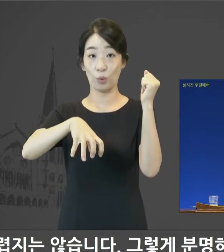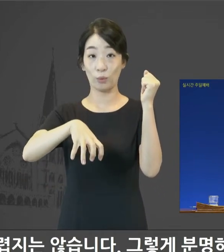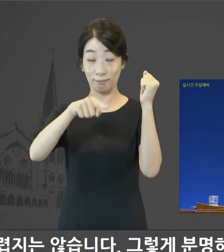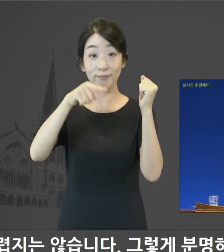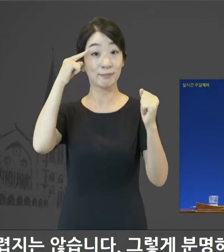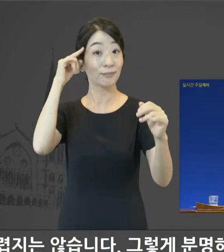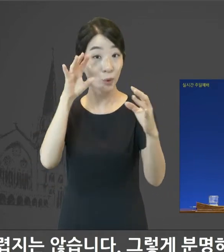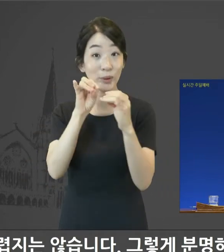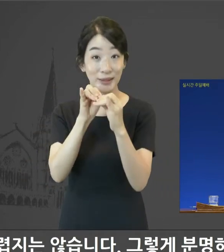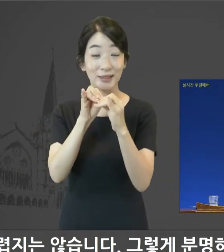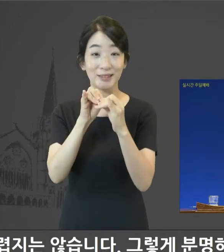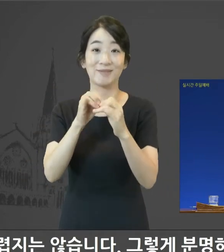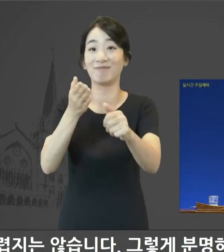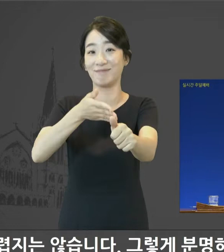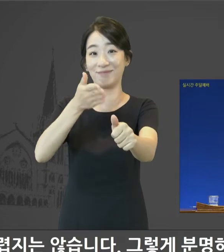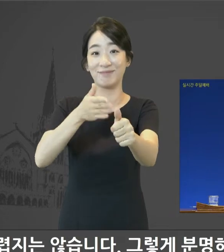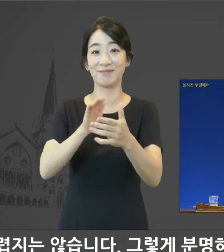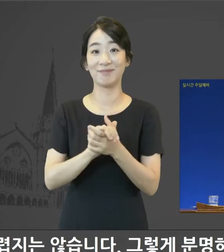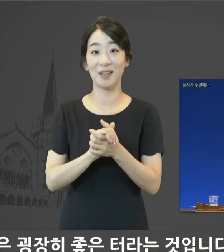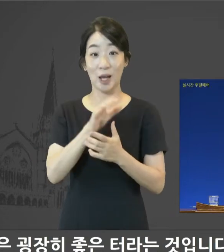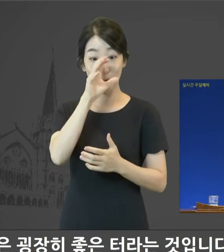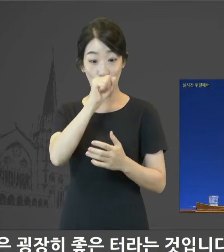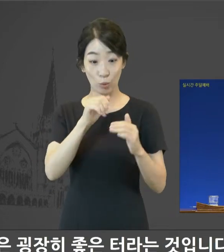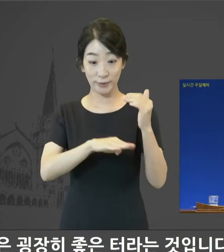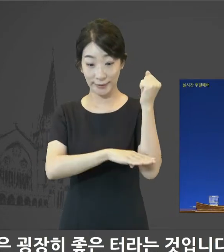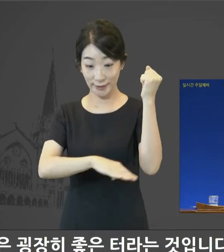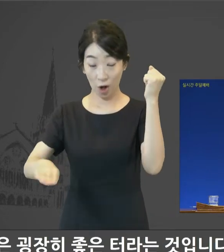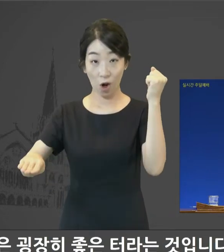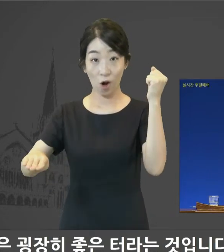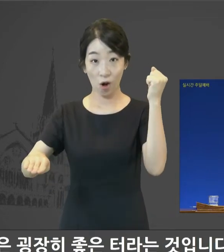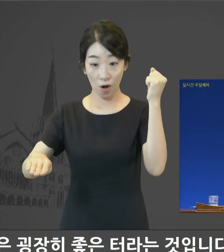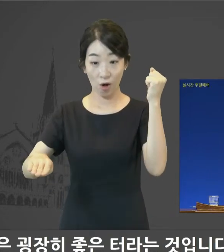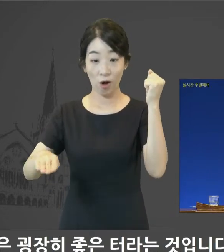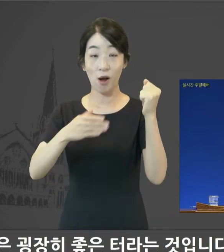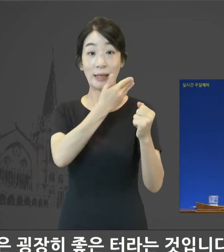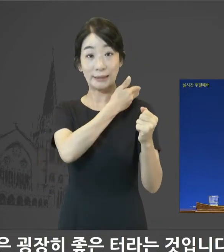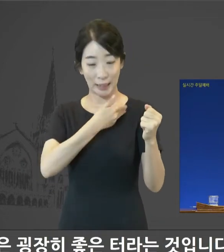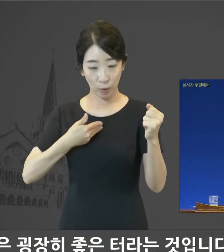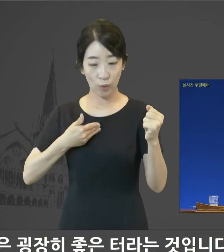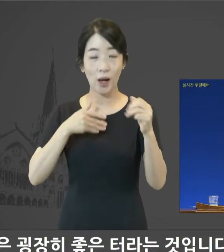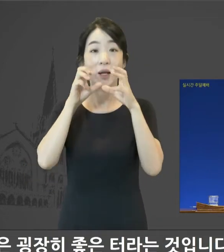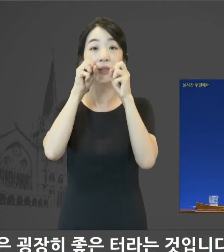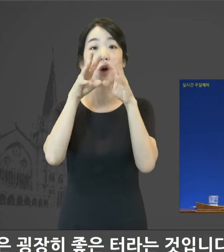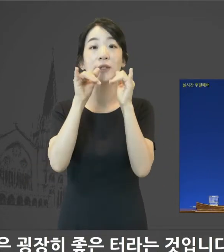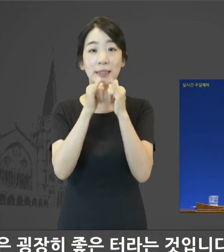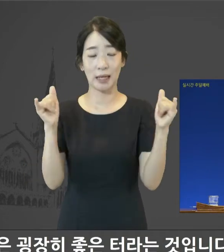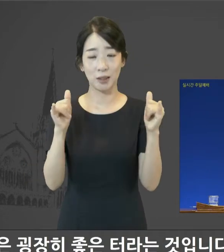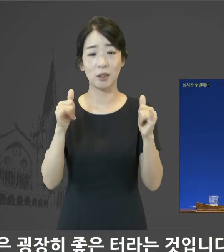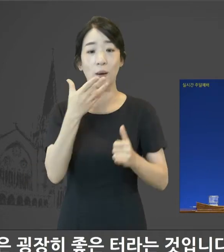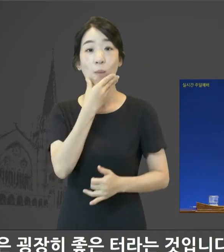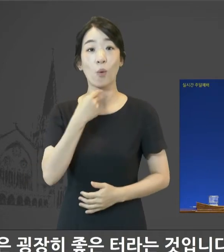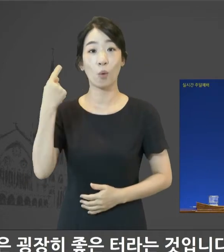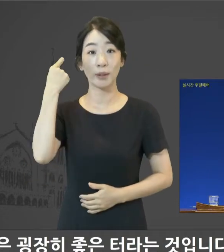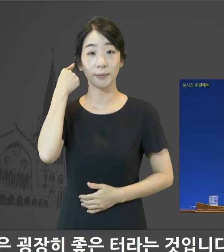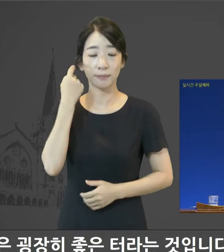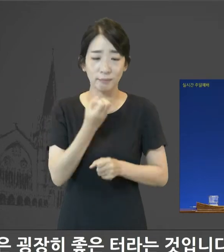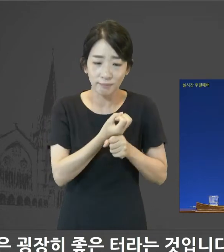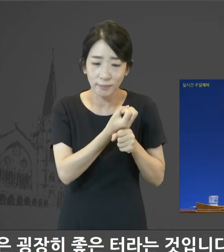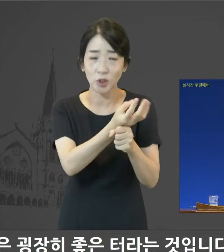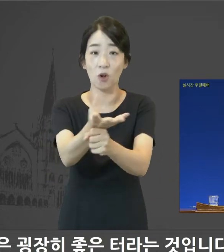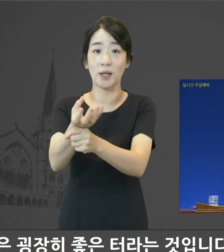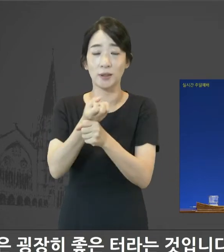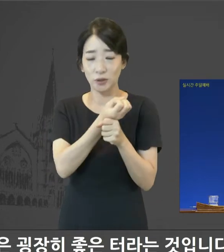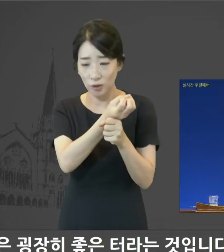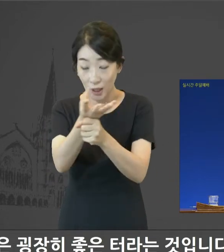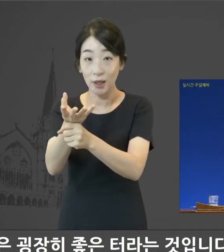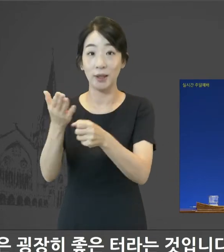주시기를 바랍니다. 굉장히 좋은 터인 이유는 사도들과 선지자들이 복음을 전했기 때문이죠. 하나님의 말씀을 전하고 생명을 전하고 그